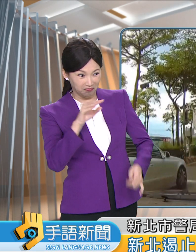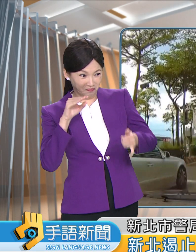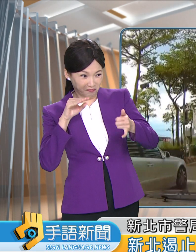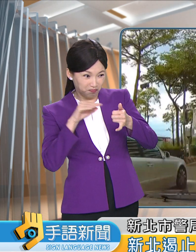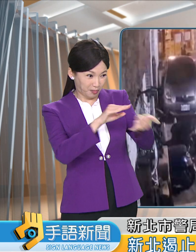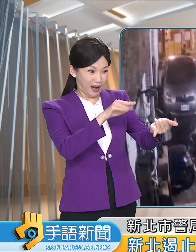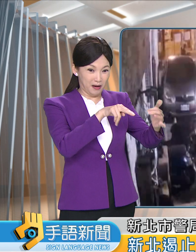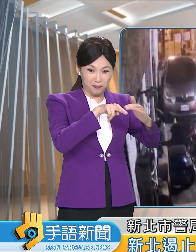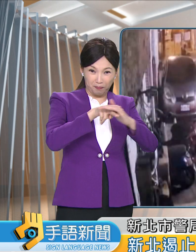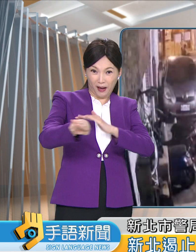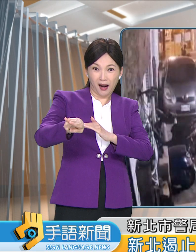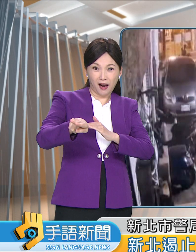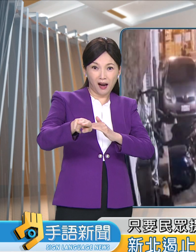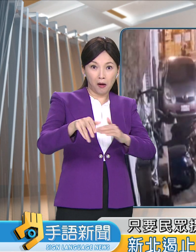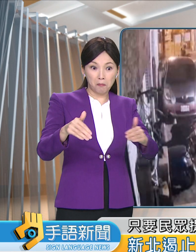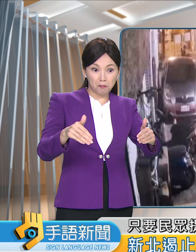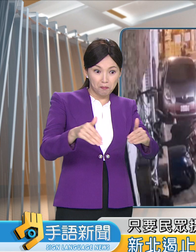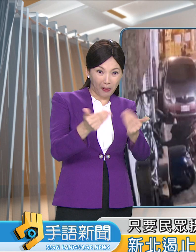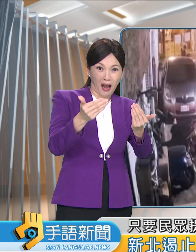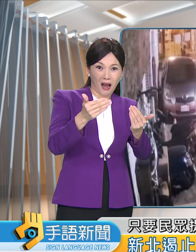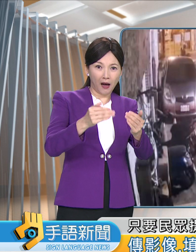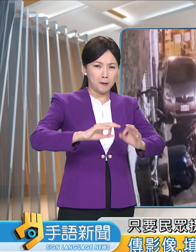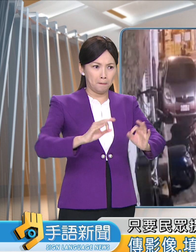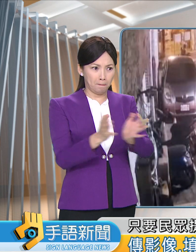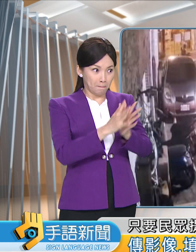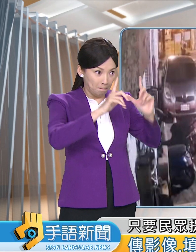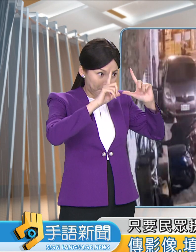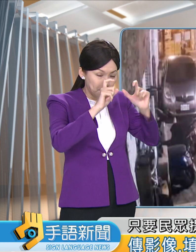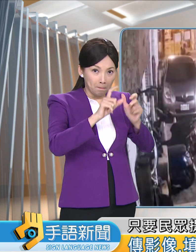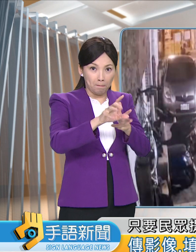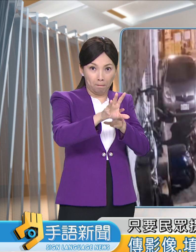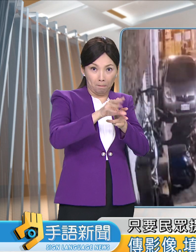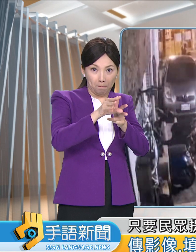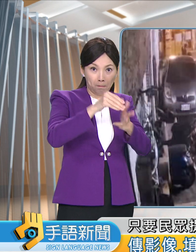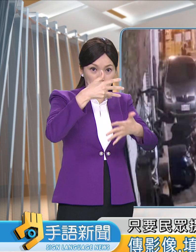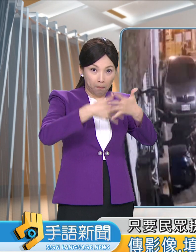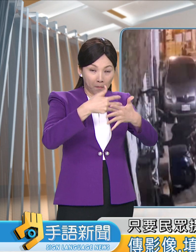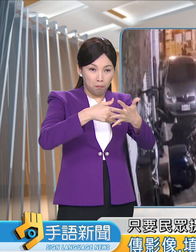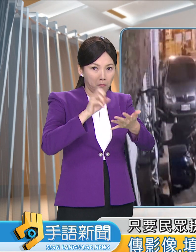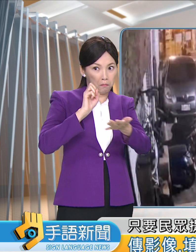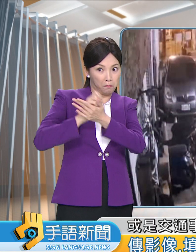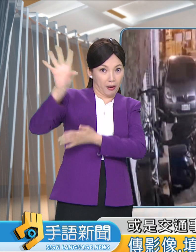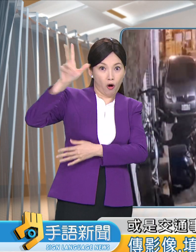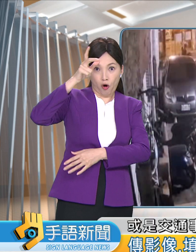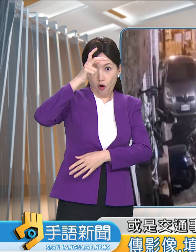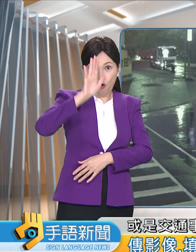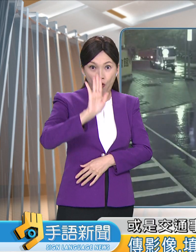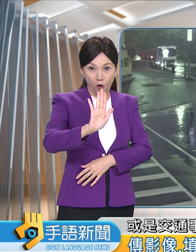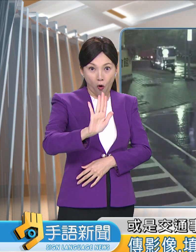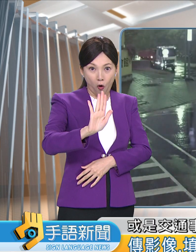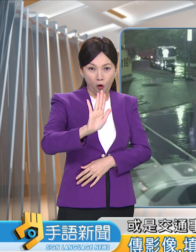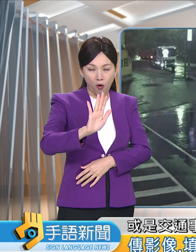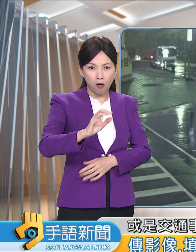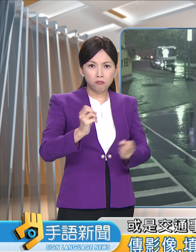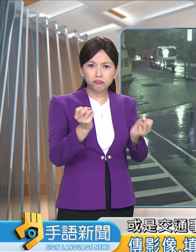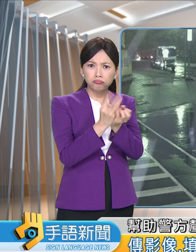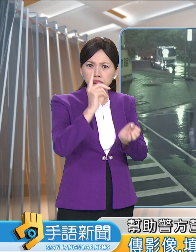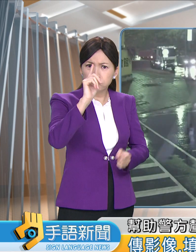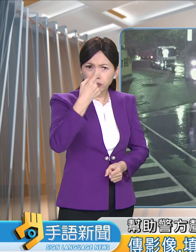舉新制只要民眾提供肇事逃逸或是交通事故的影像幫助